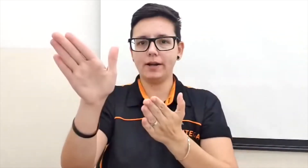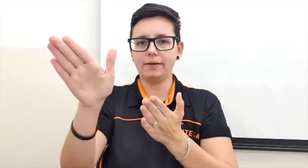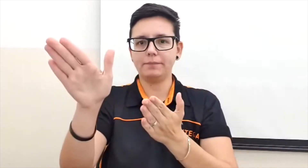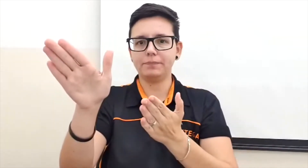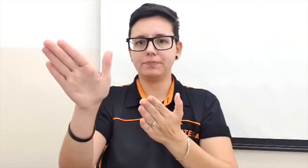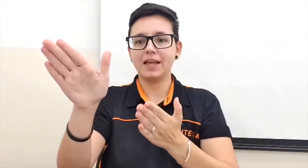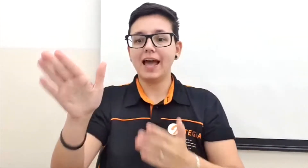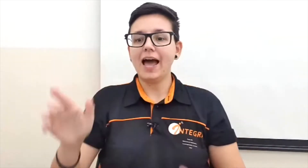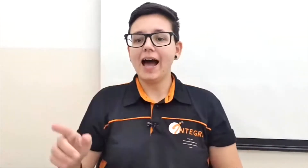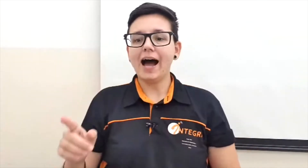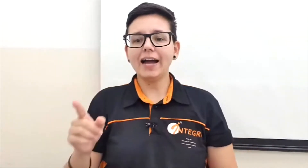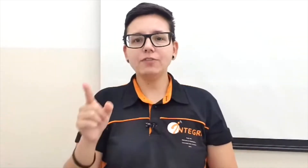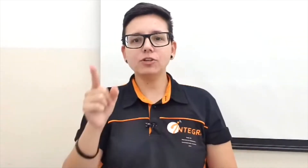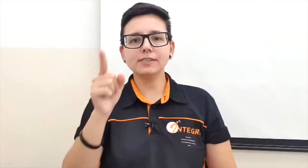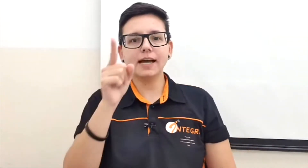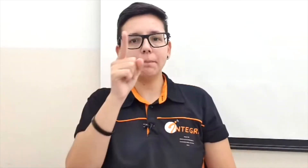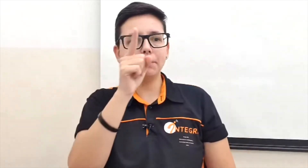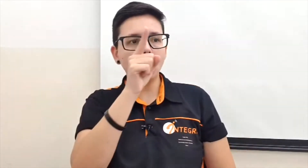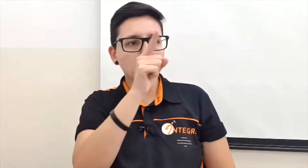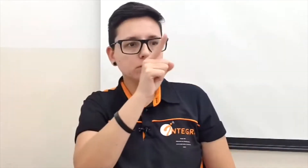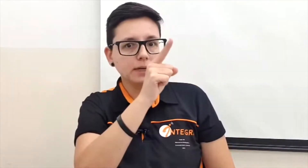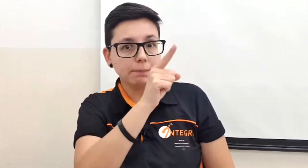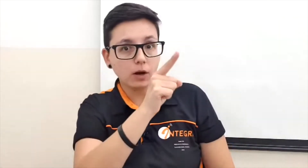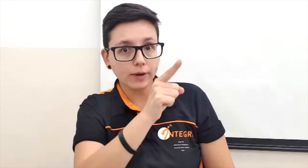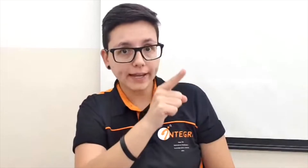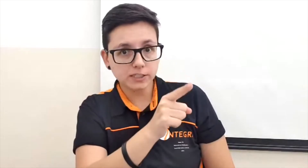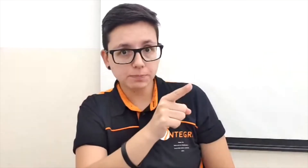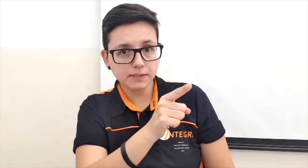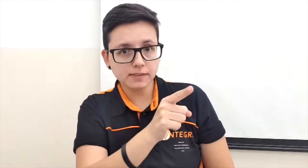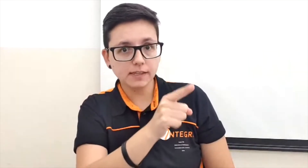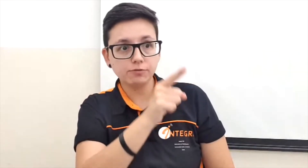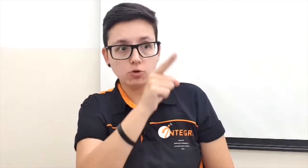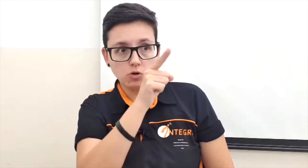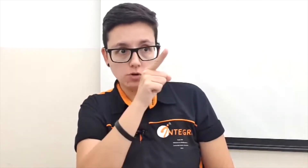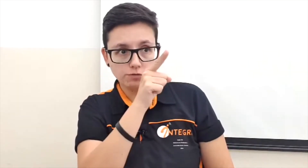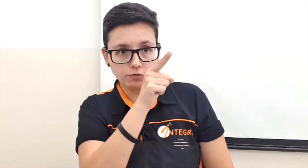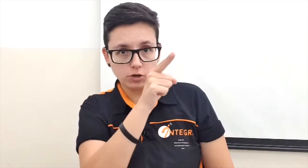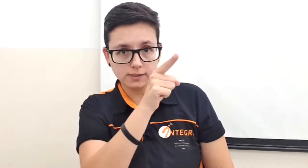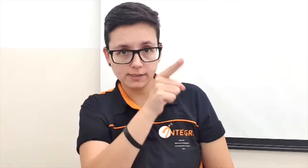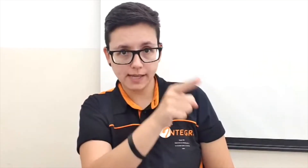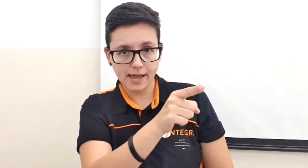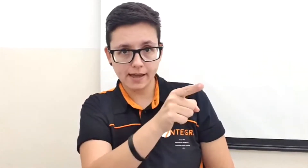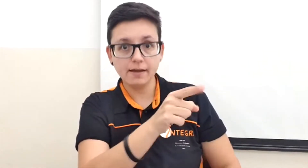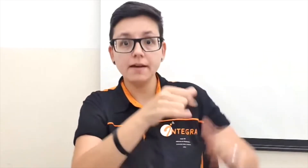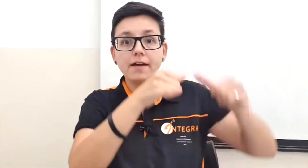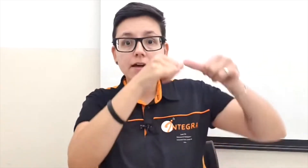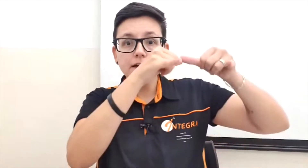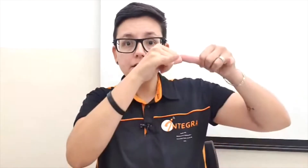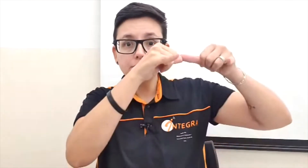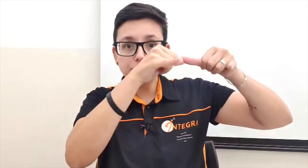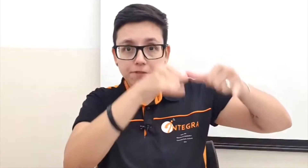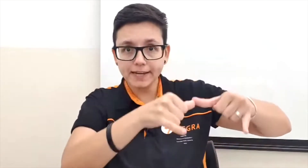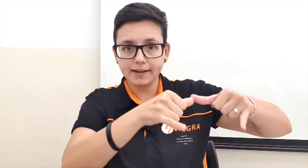embora. Aí você aponta para alguém específico. Você